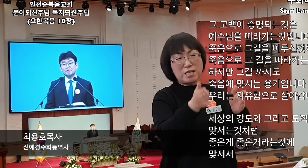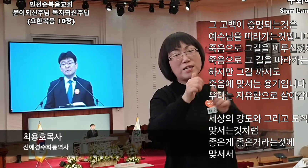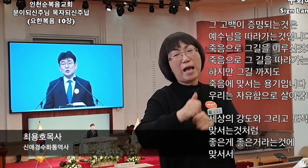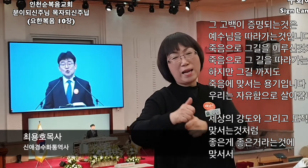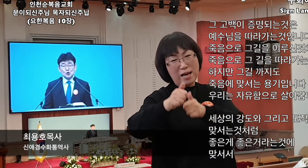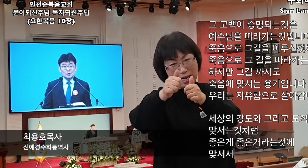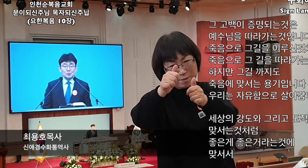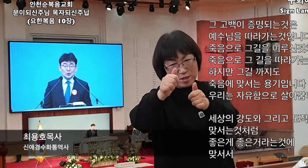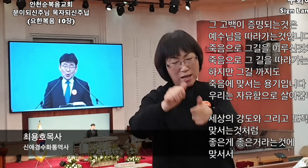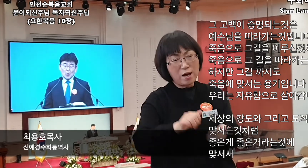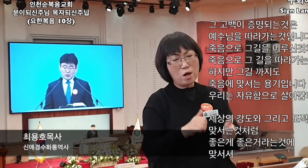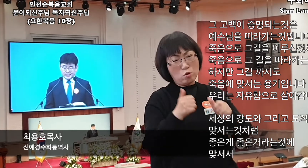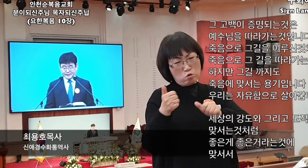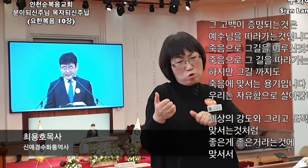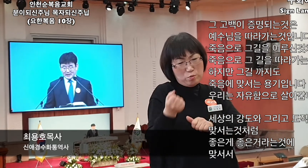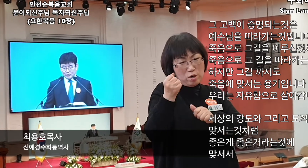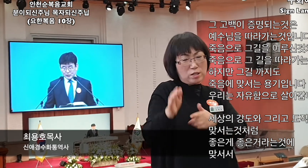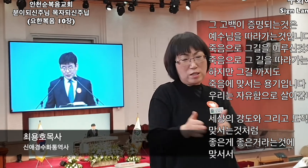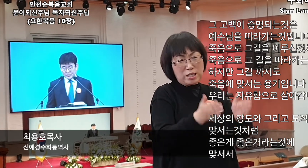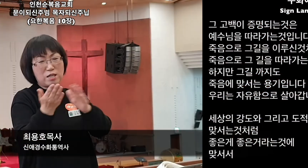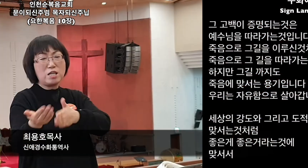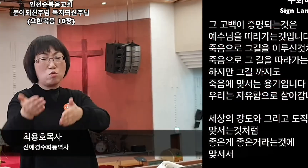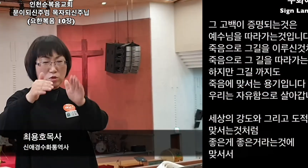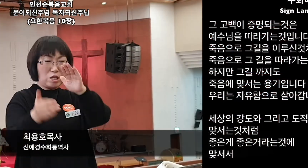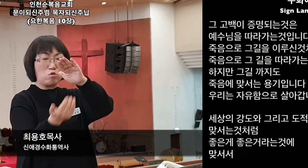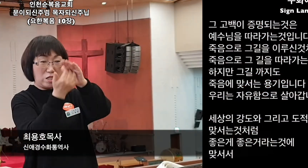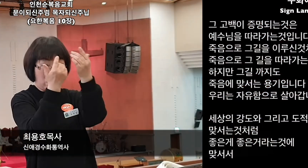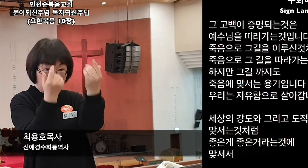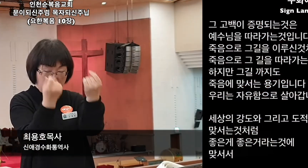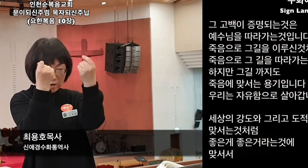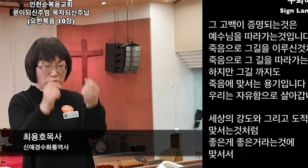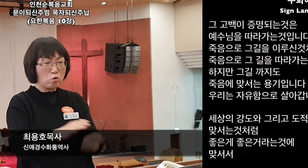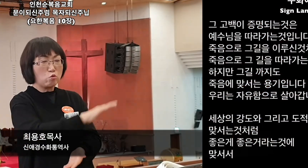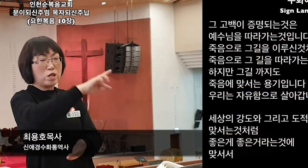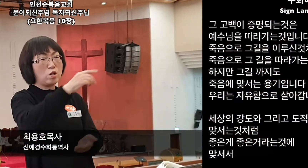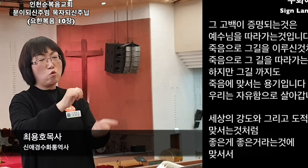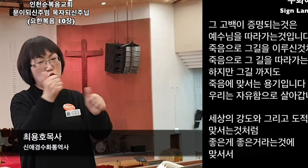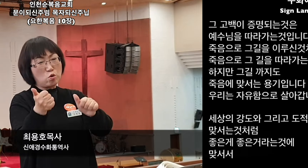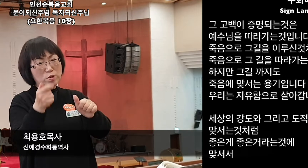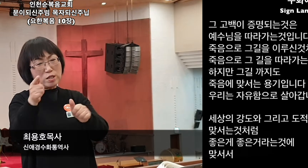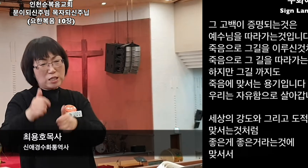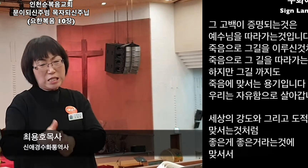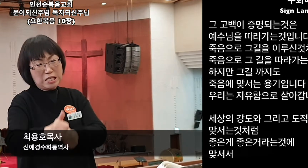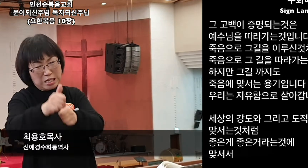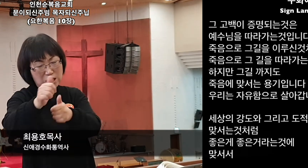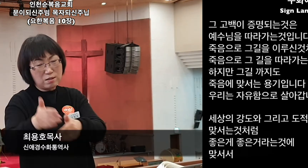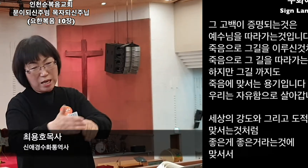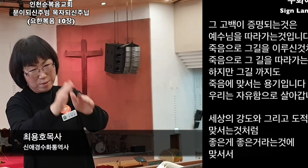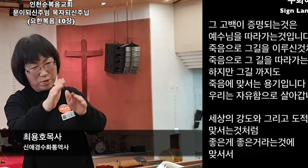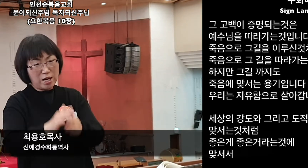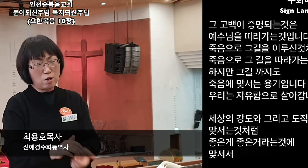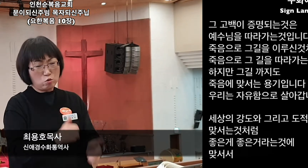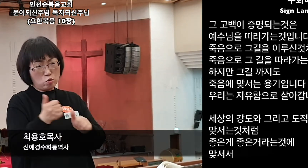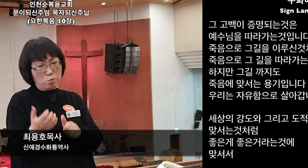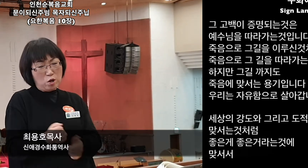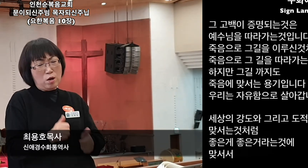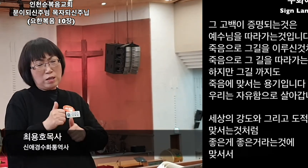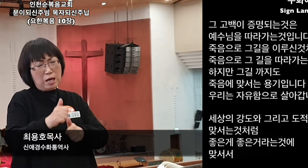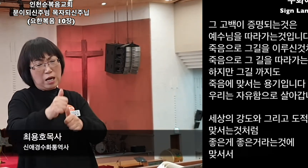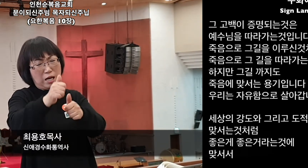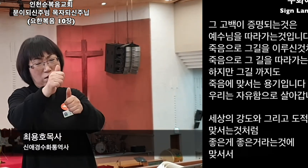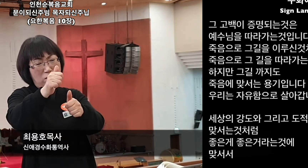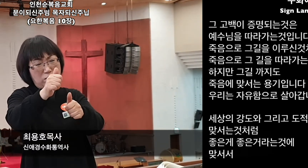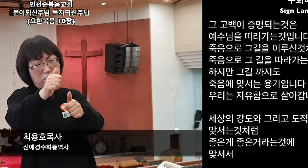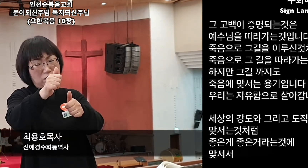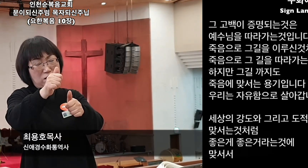따라갑니다. 죽음으로 그 일을 이루신 것처럼 우리도 죽음으로 그 길을 따라가요. 죽음으로 따라간다는 게 그럼